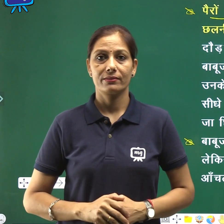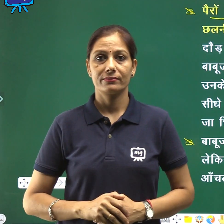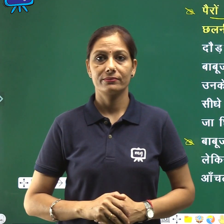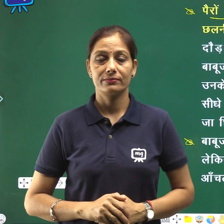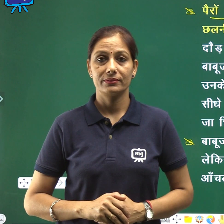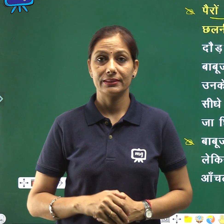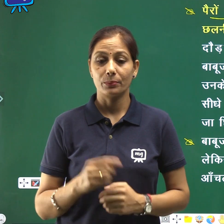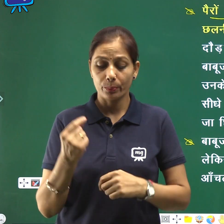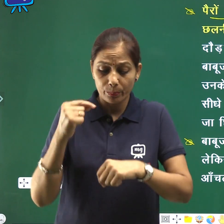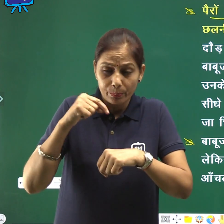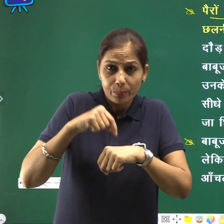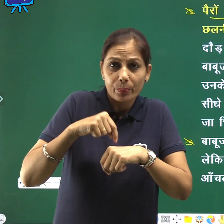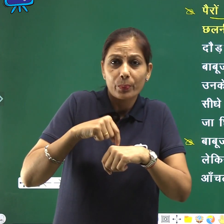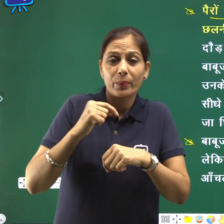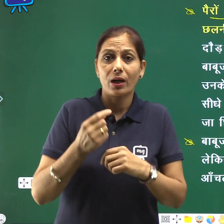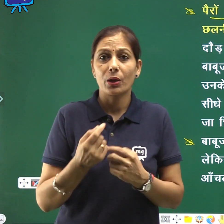कांटों से